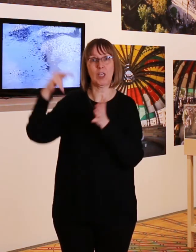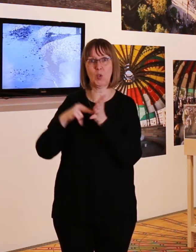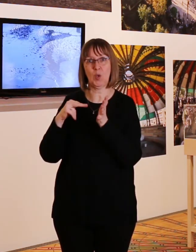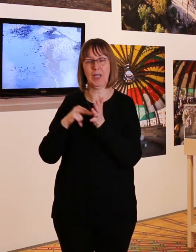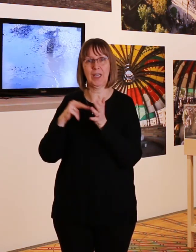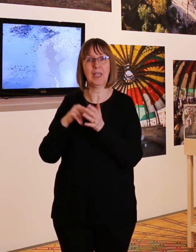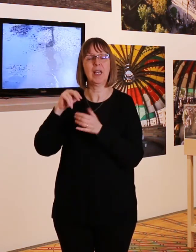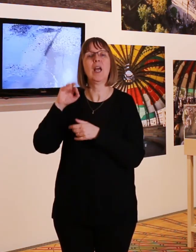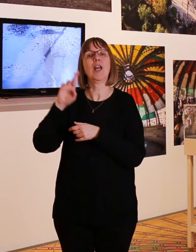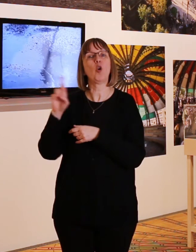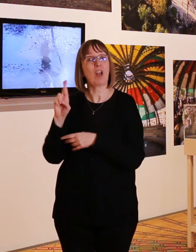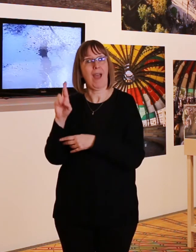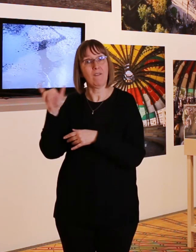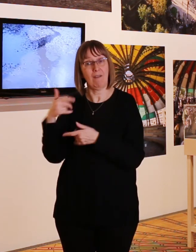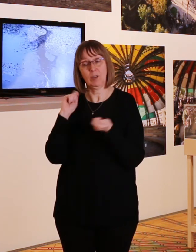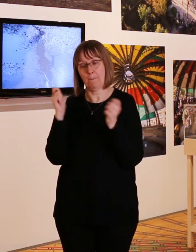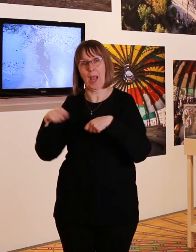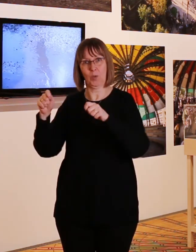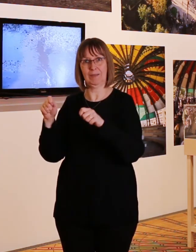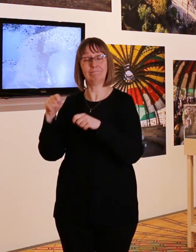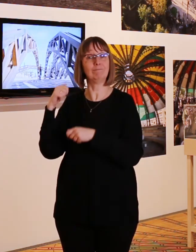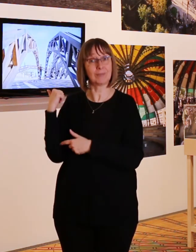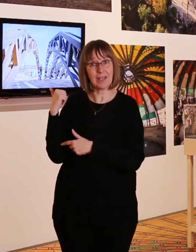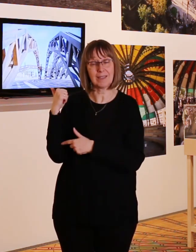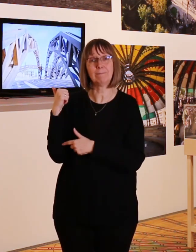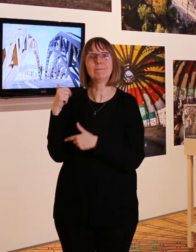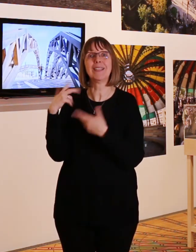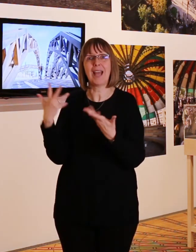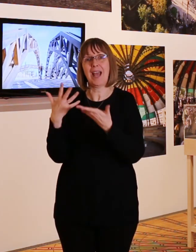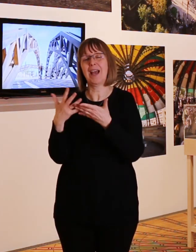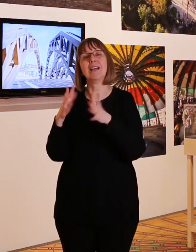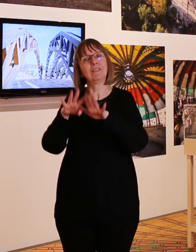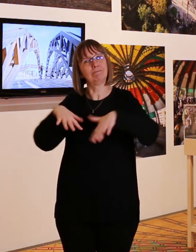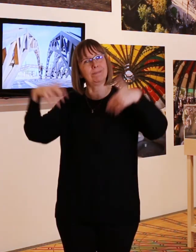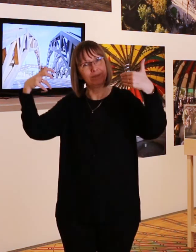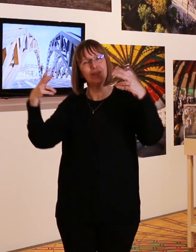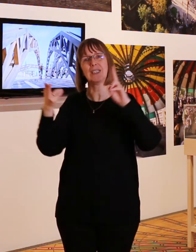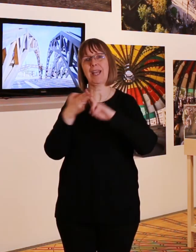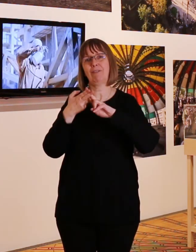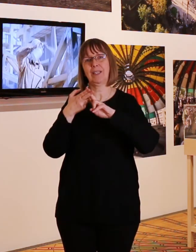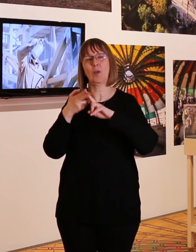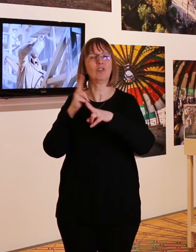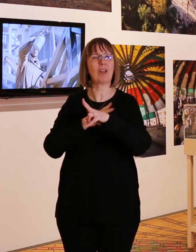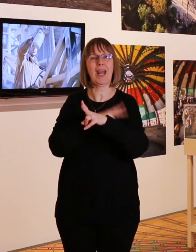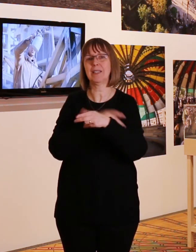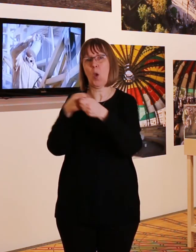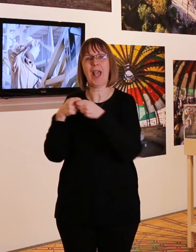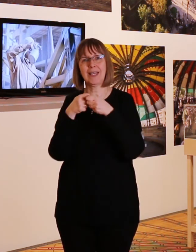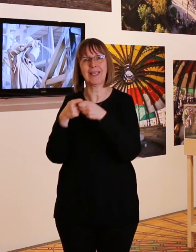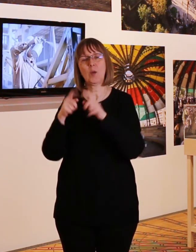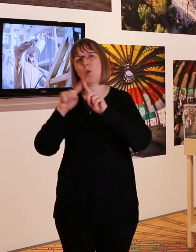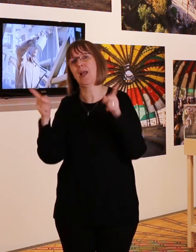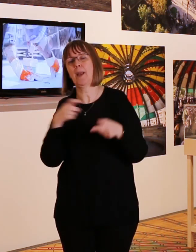Rojava, umgesetzt und gebaut. Und auch hier finden Versammlungen statt und staatenlose Organisationen